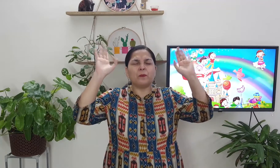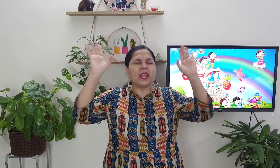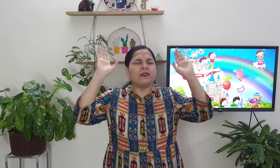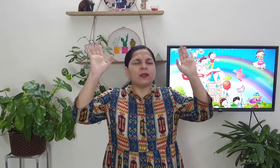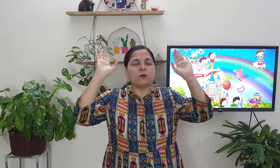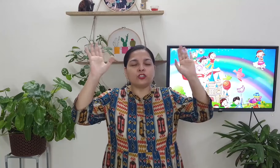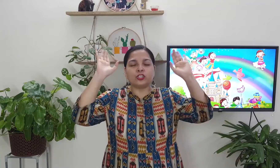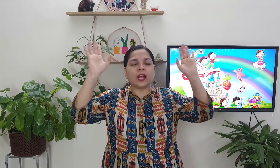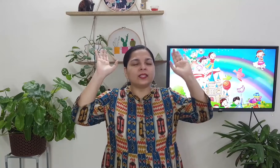இல்லை.